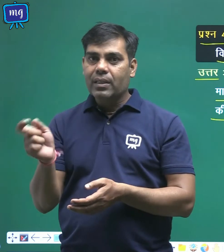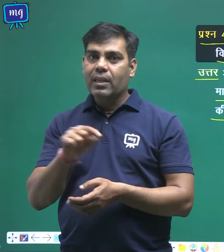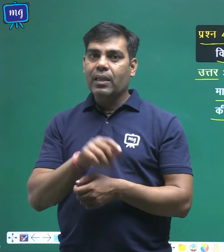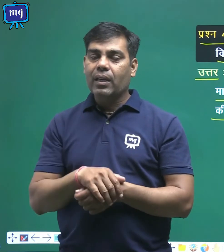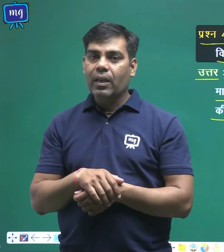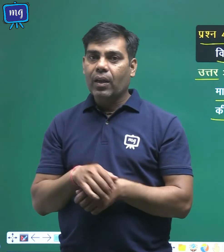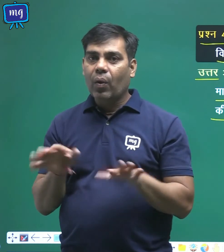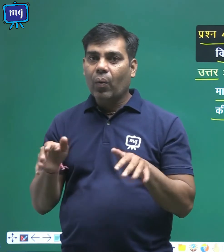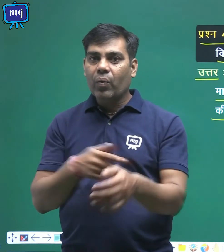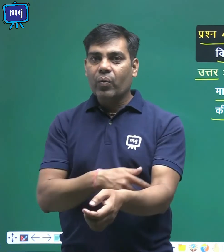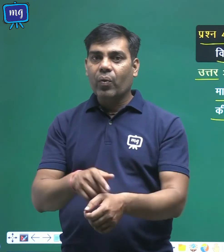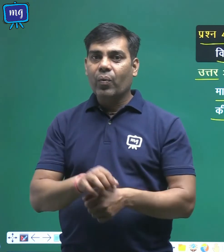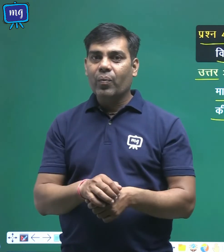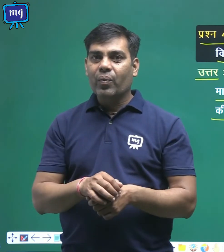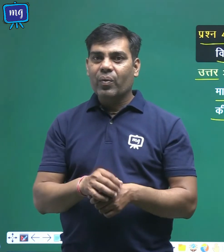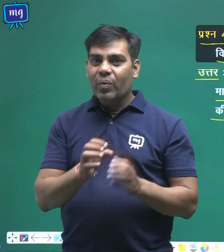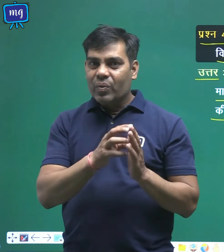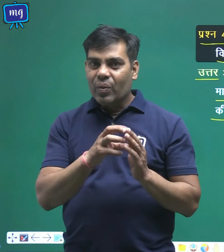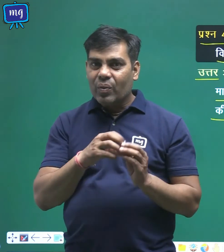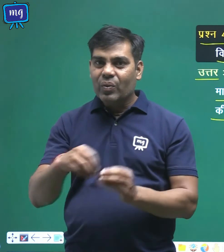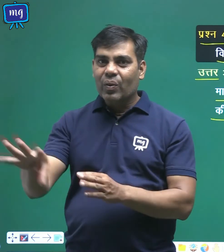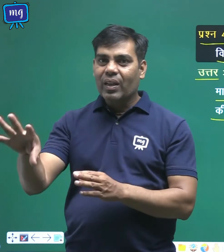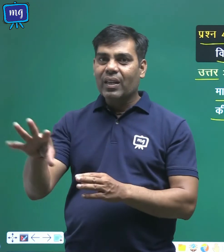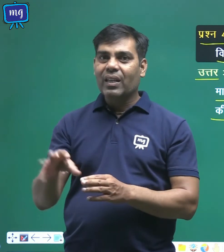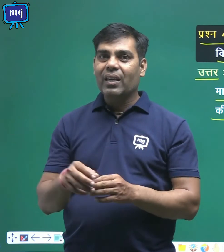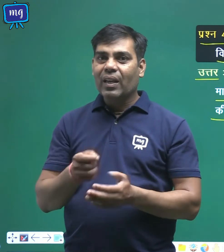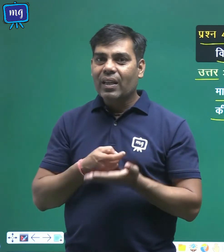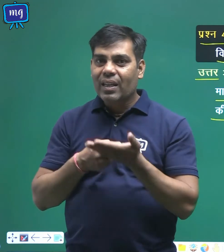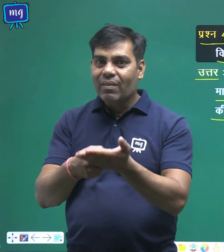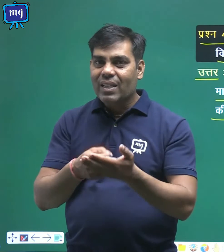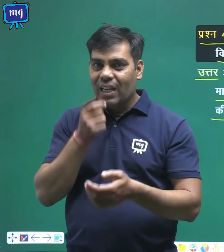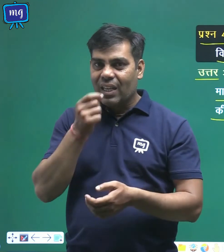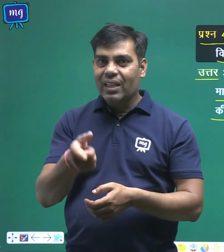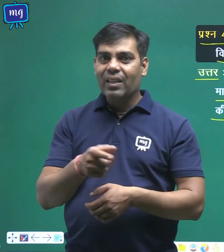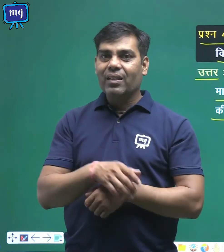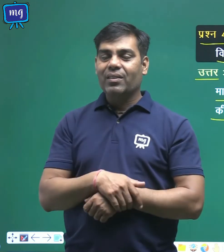कुरज को छोड़ने की विनती की।